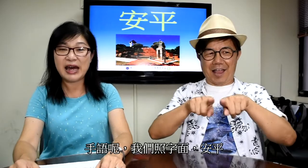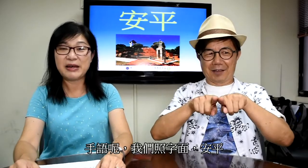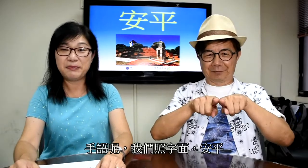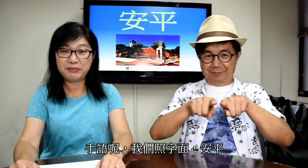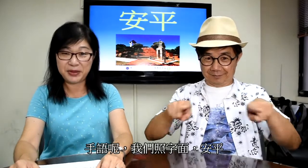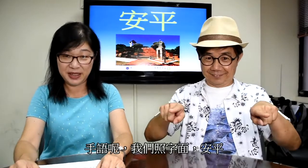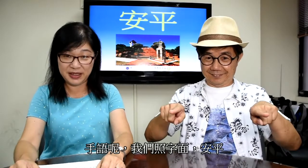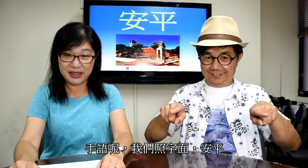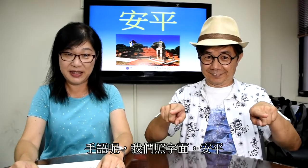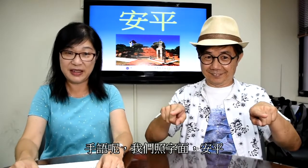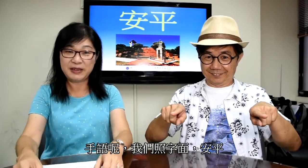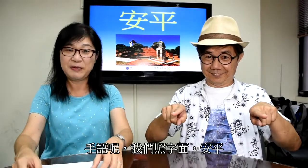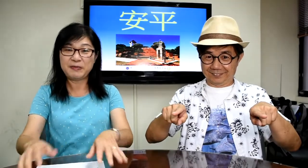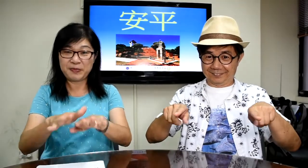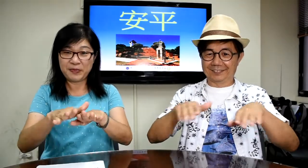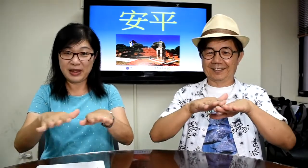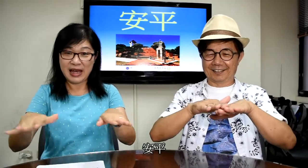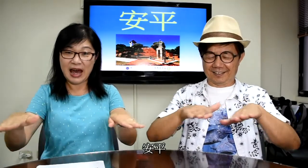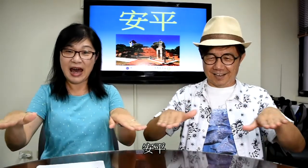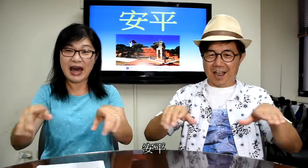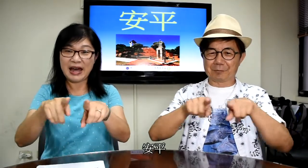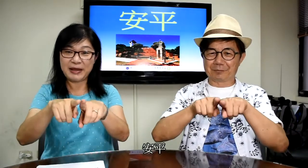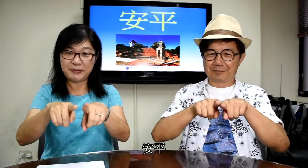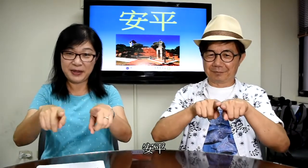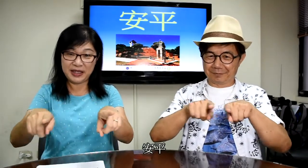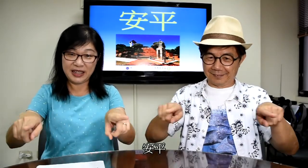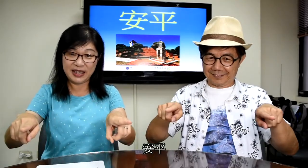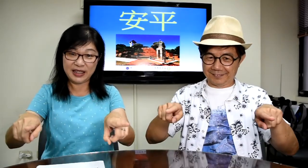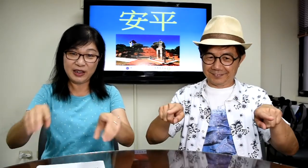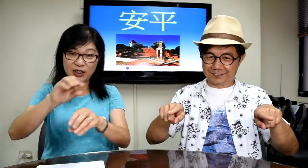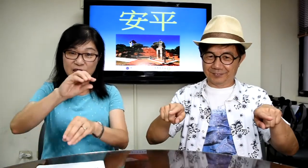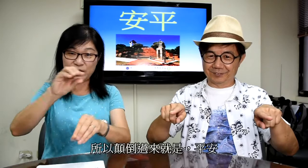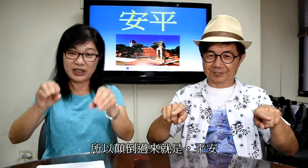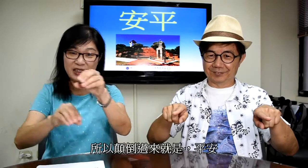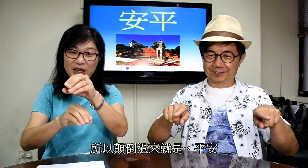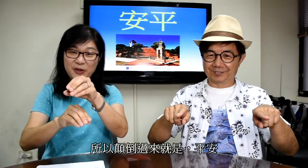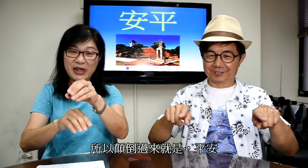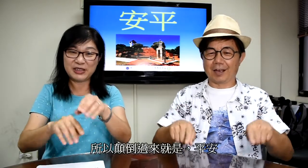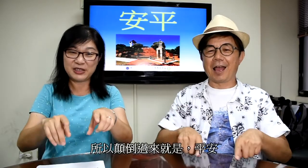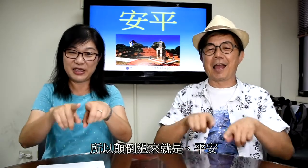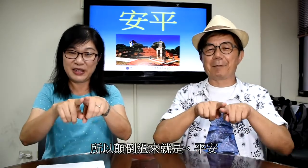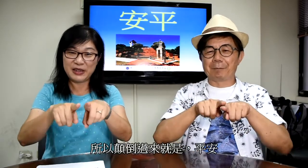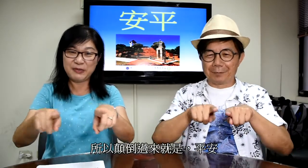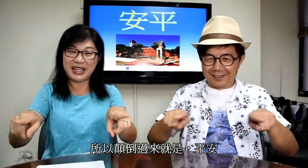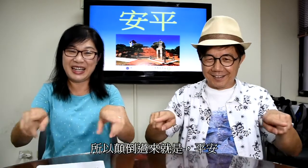安平，安平，所以颠倒过来就是